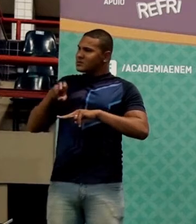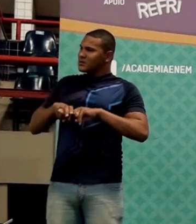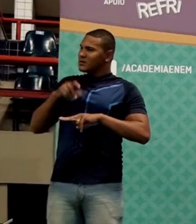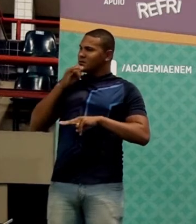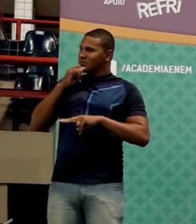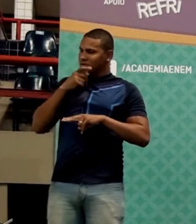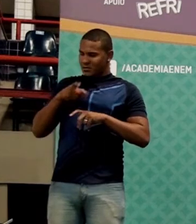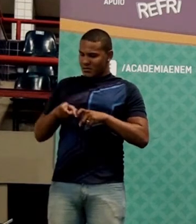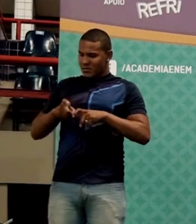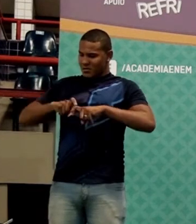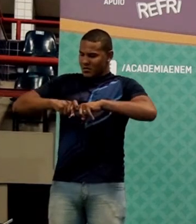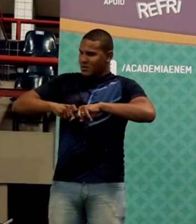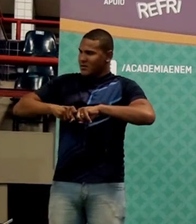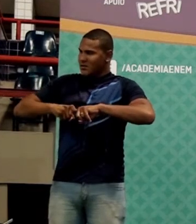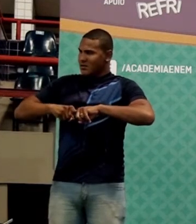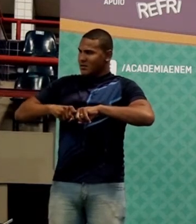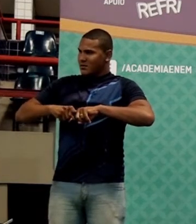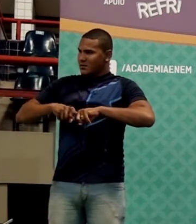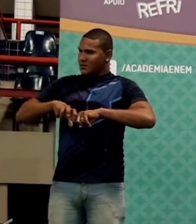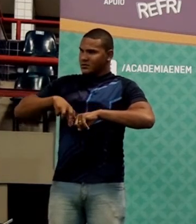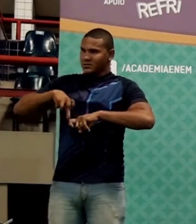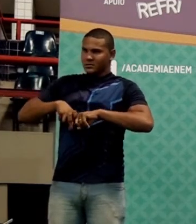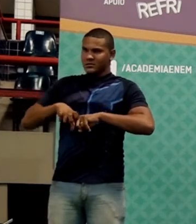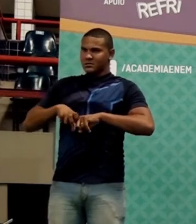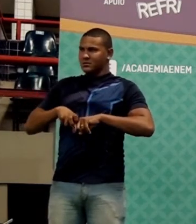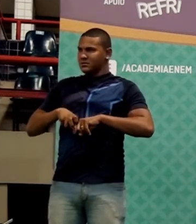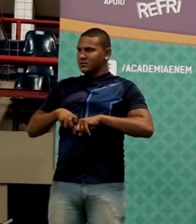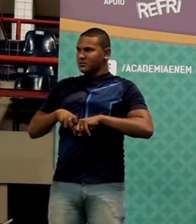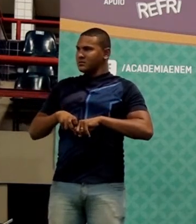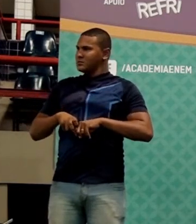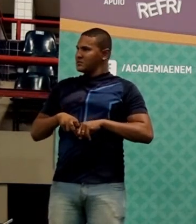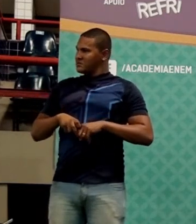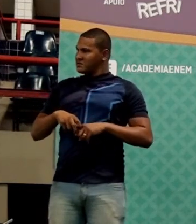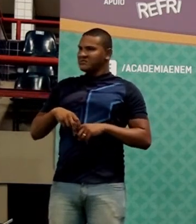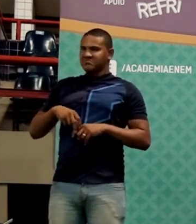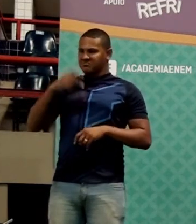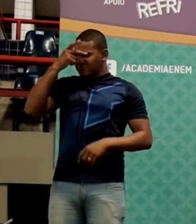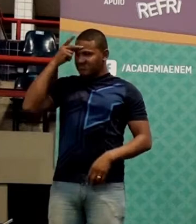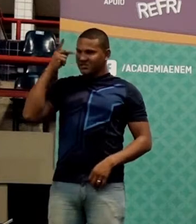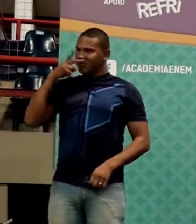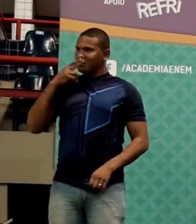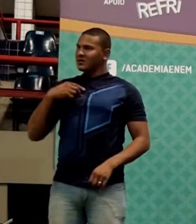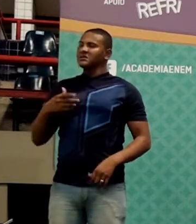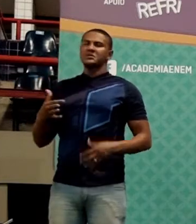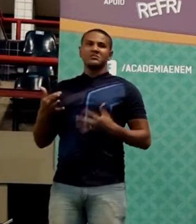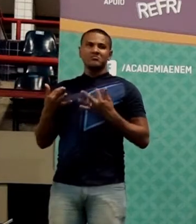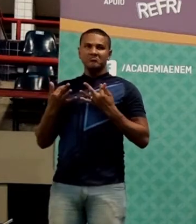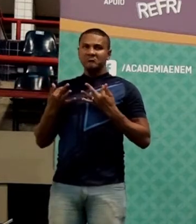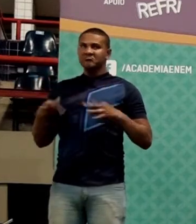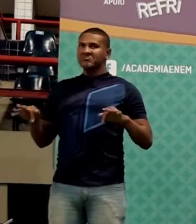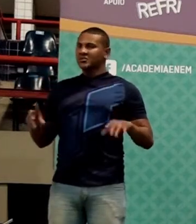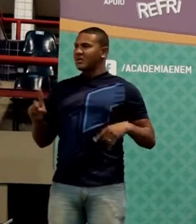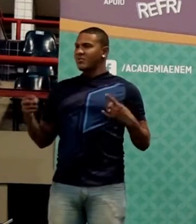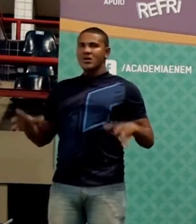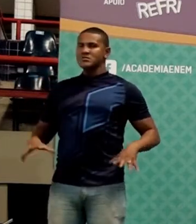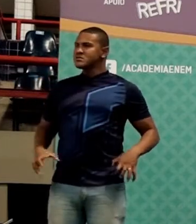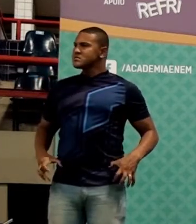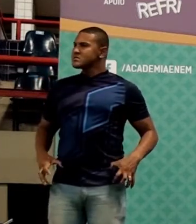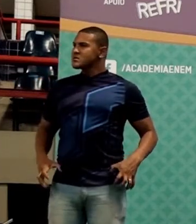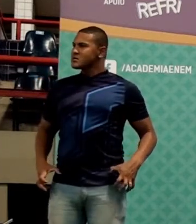Gente, é horrível. Professor, minha perna fica dormente mesmo. Eu não sei se eu já disse para vocês,